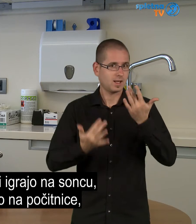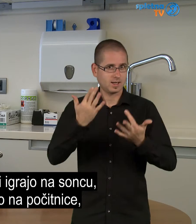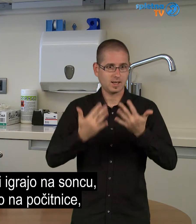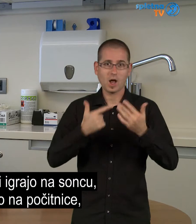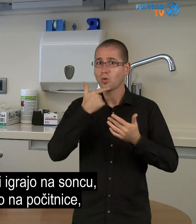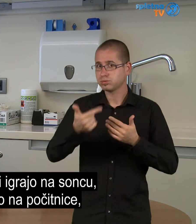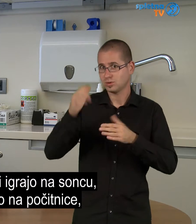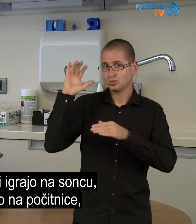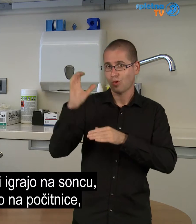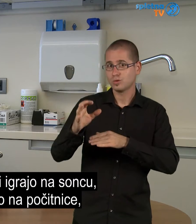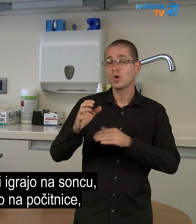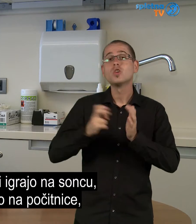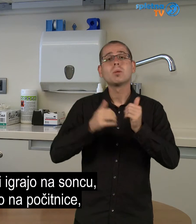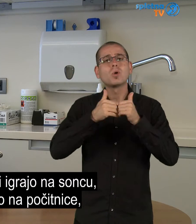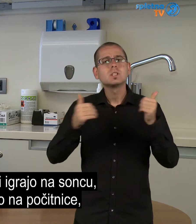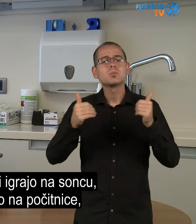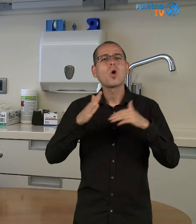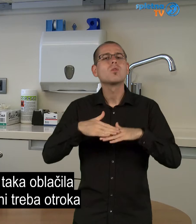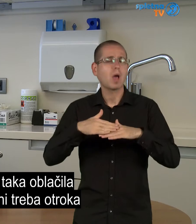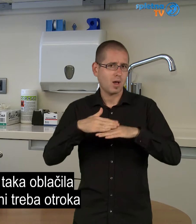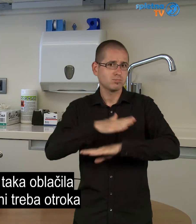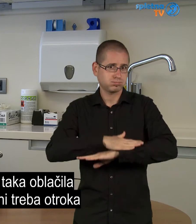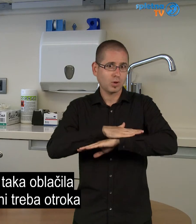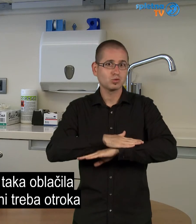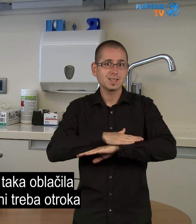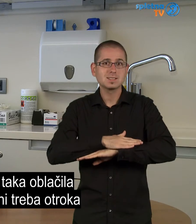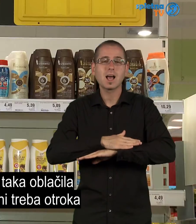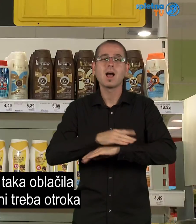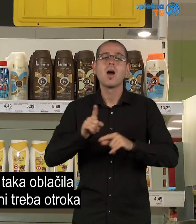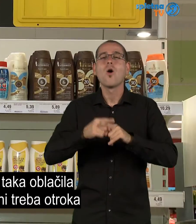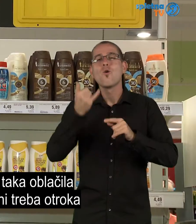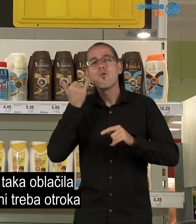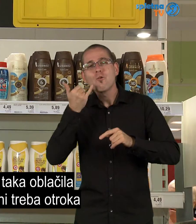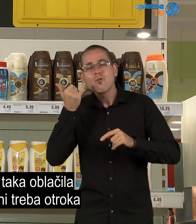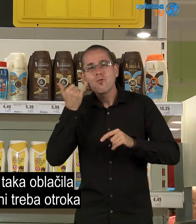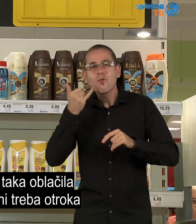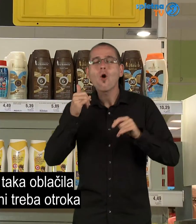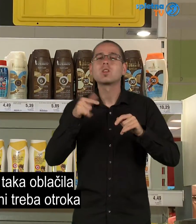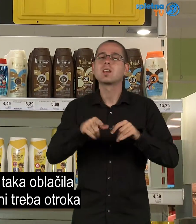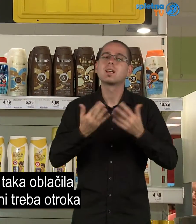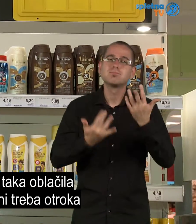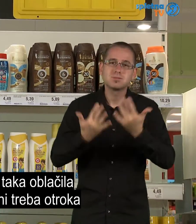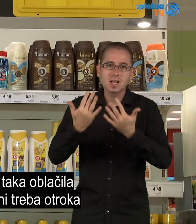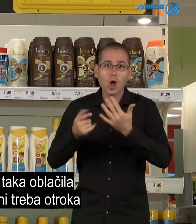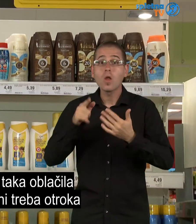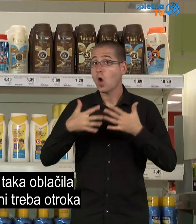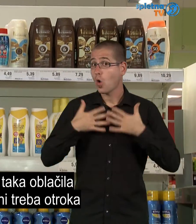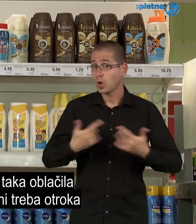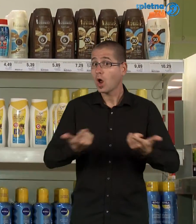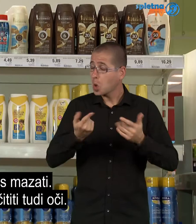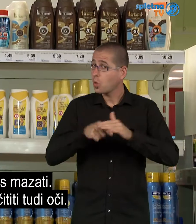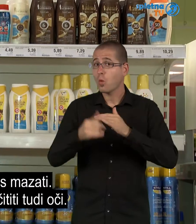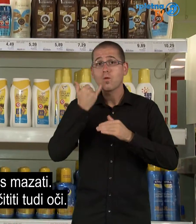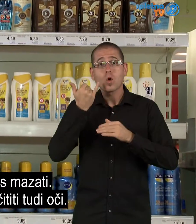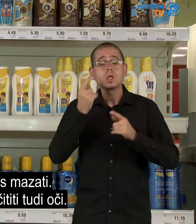na soncu, posebno če gremo na počitnice, čofotajo v vodi in taka oblačila so lahko v vodi in ni treba otroka